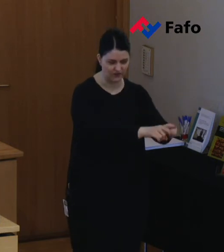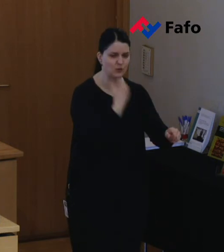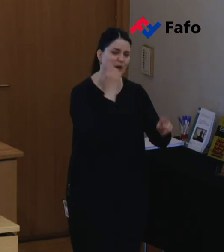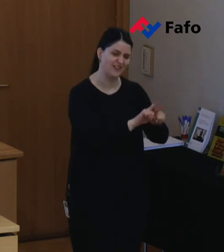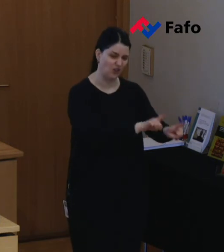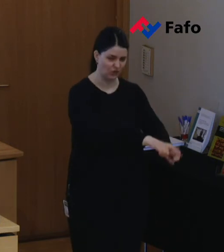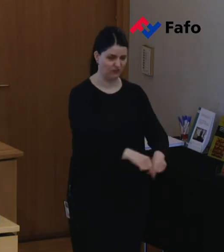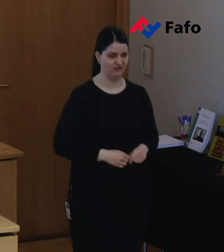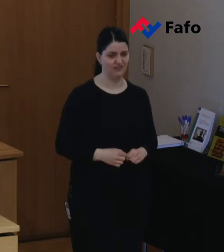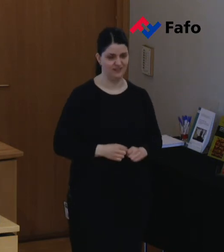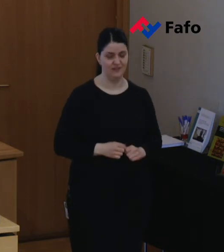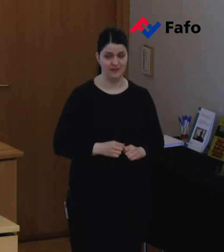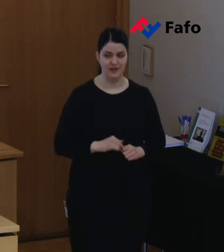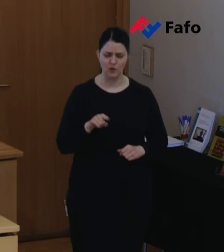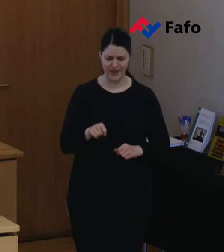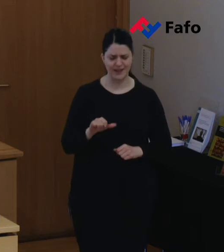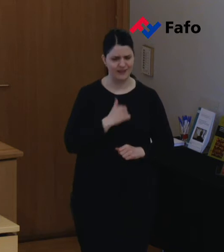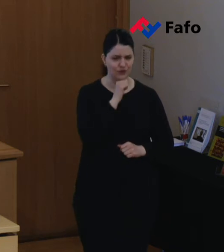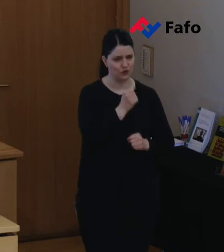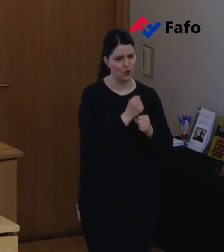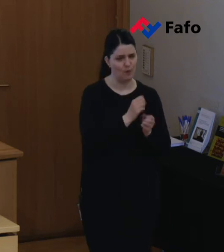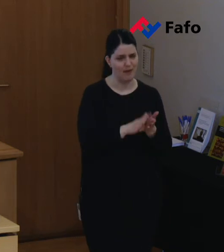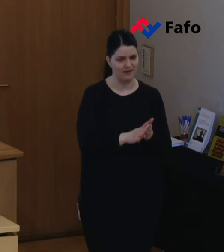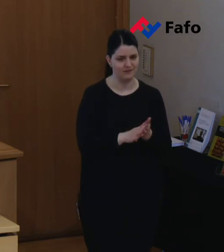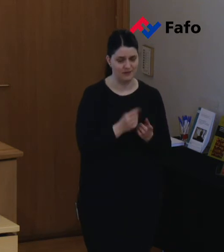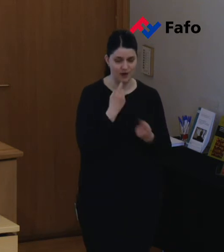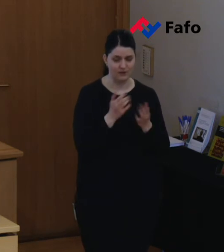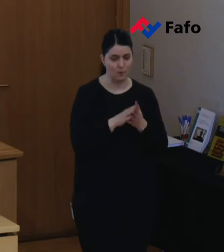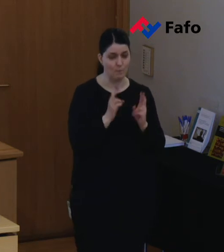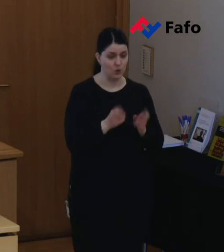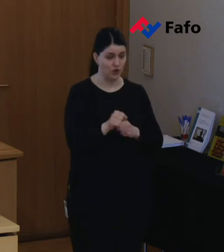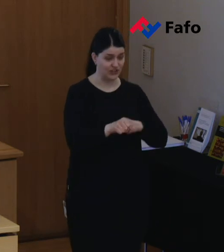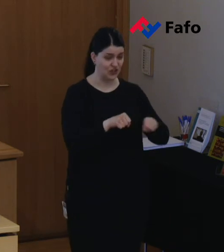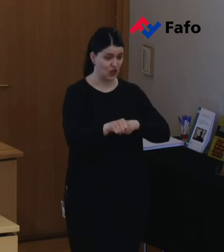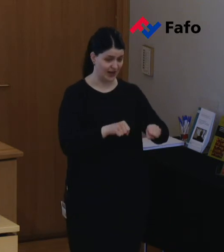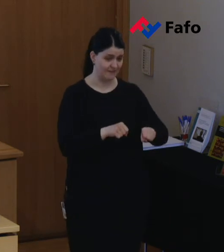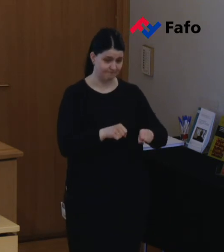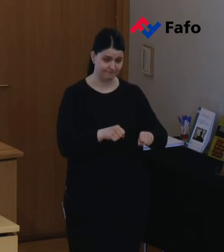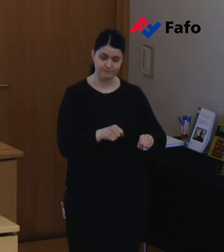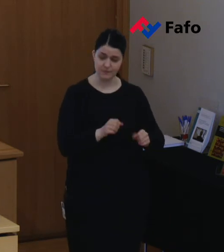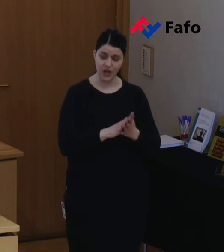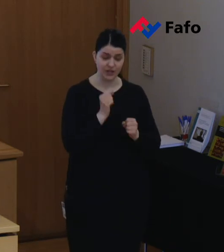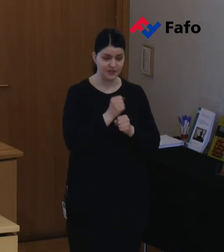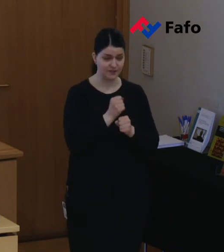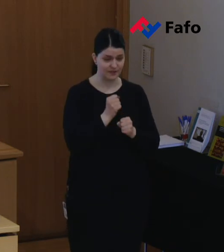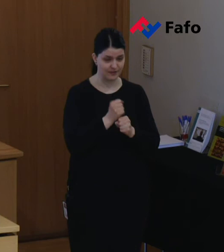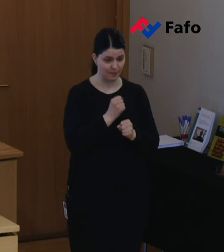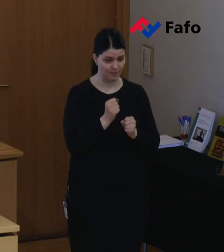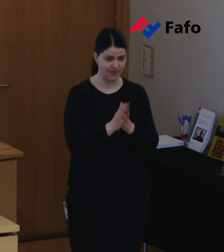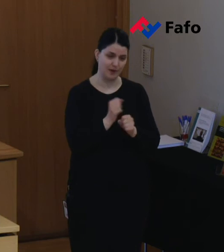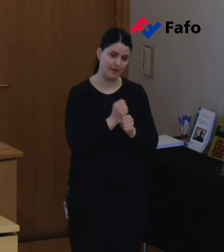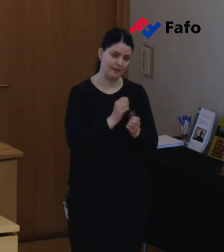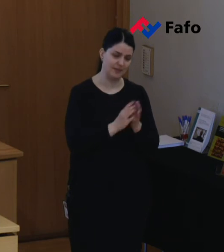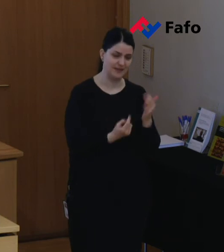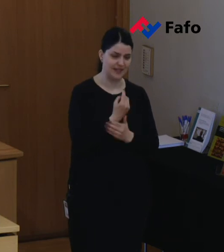Og det er også noe vi tenker vi må jobbe med, for vi snakker jo om brukerstyring, både det kommer jo litt til innenfor dette med samarbeid med spesialisthelsetjenesten også, og